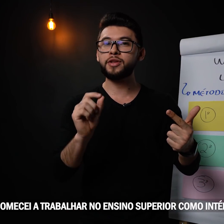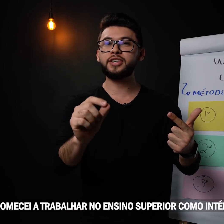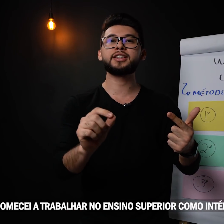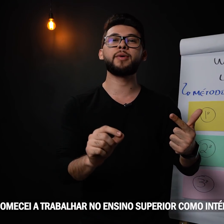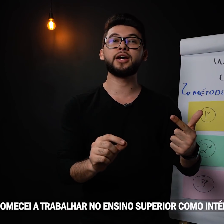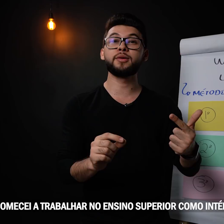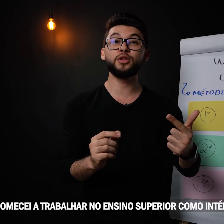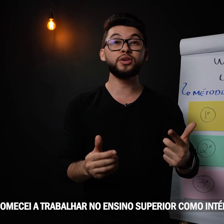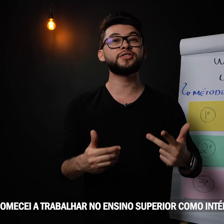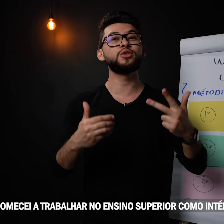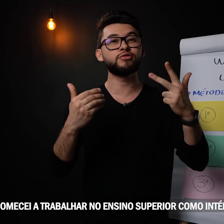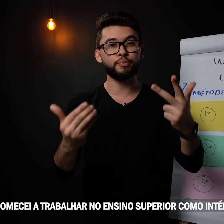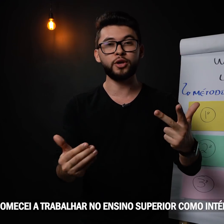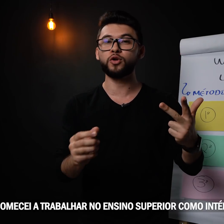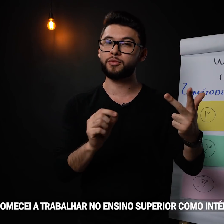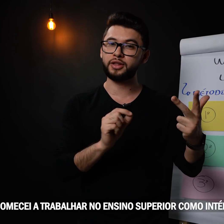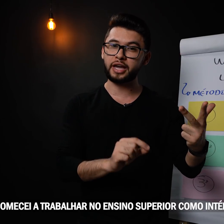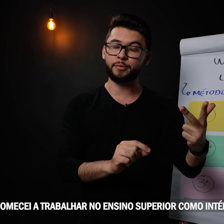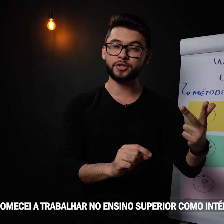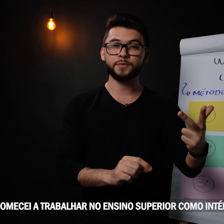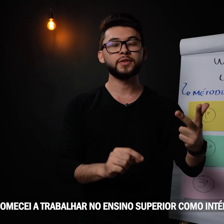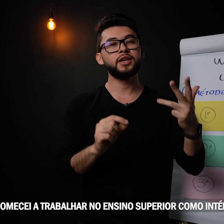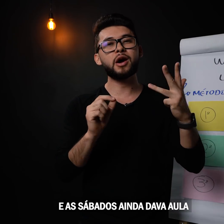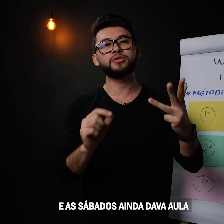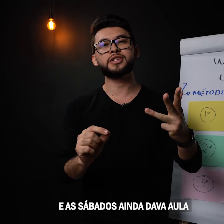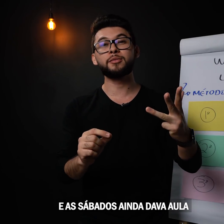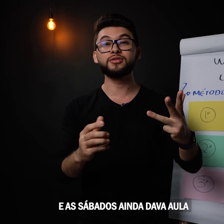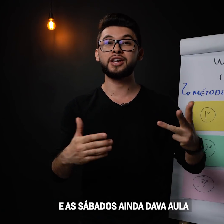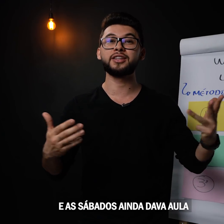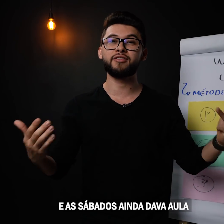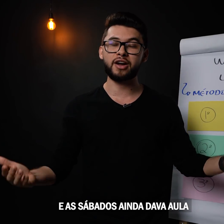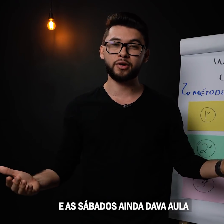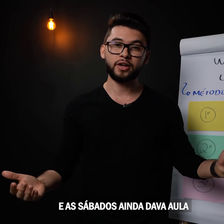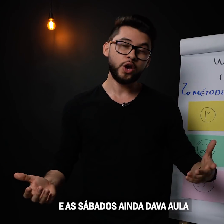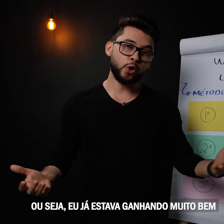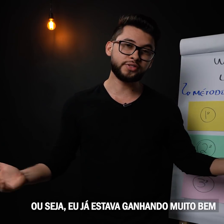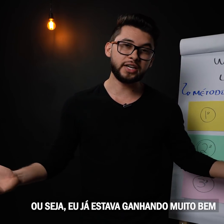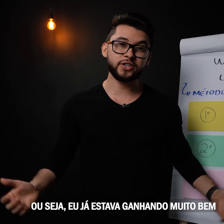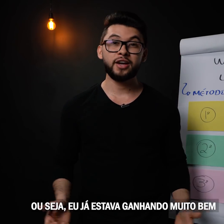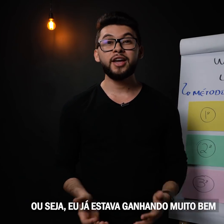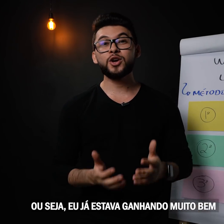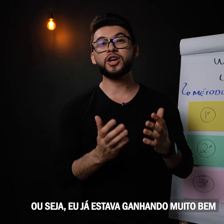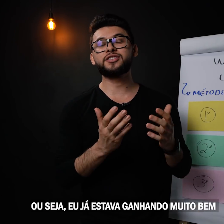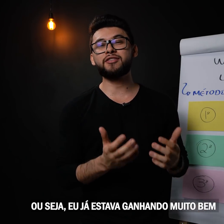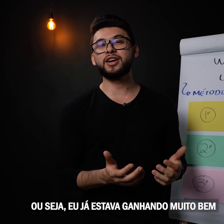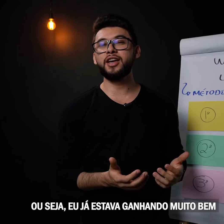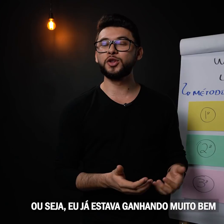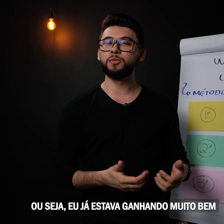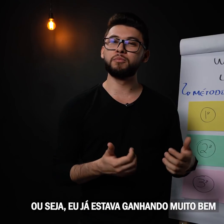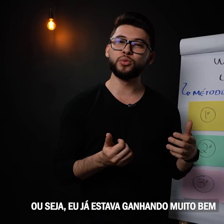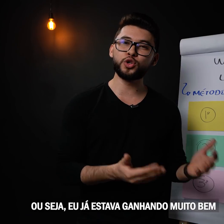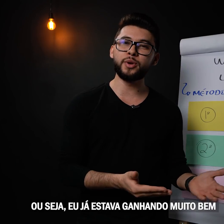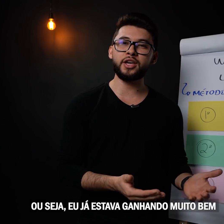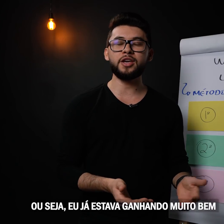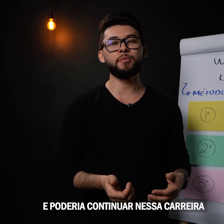Comecei a trabalhar também no ensino superior como intérprete e aos sábados ainda dava aula. Ou seja, eu já estava ganhando muito bem e